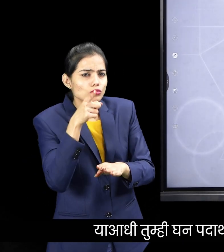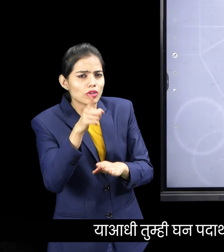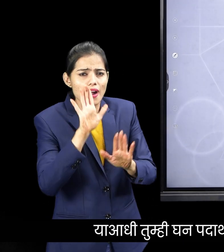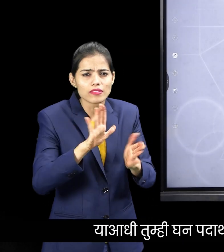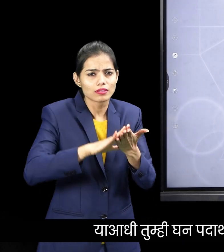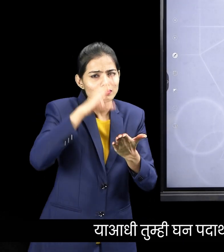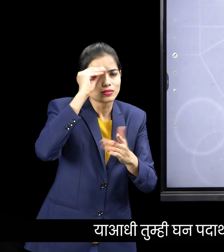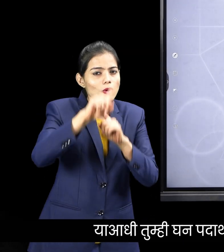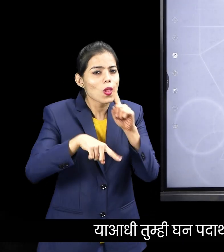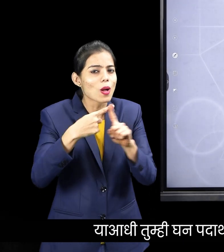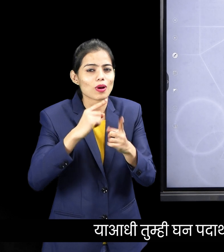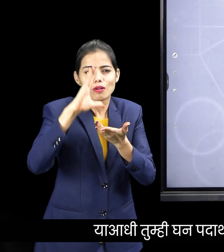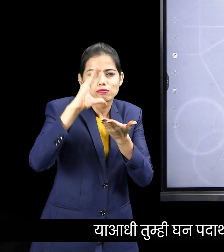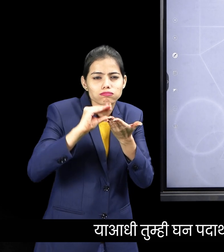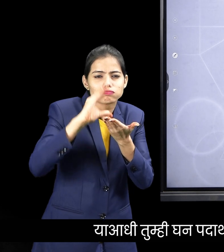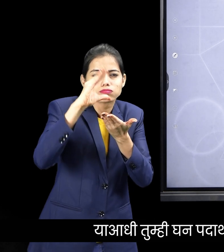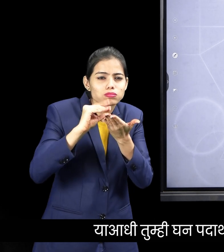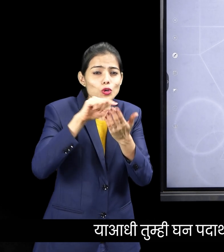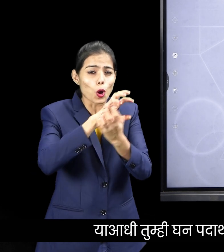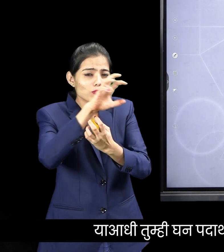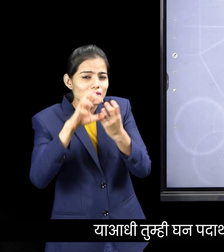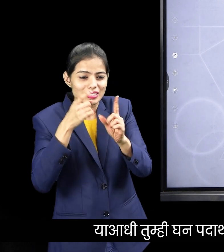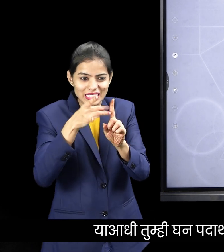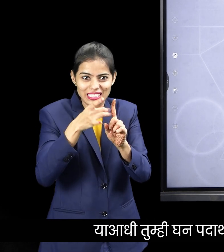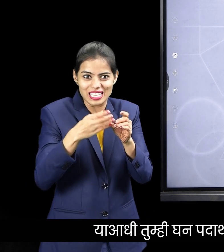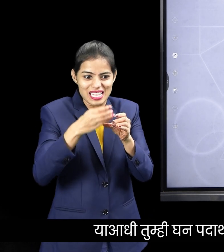याआधी तुम्ही घन पदार्थांच्या संयोगांच्या आकारांबद्दल शिकलात.